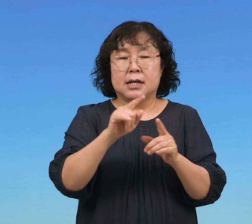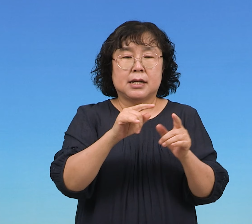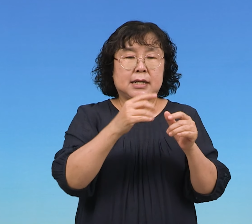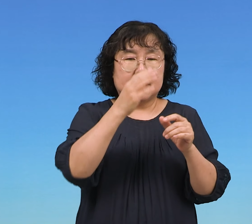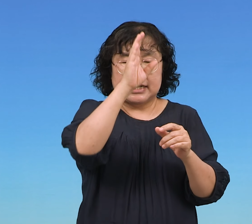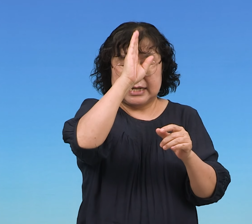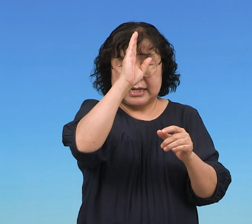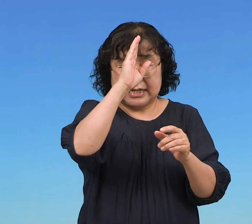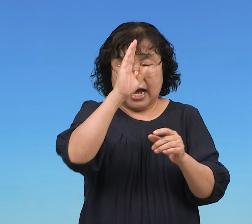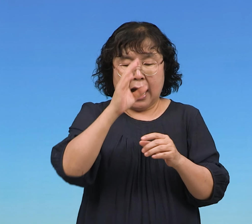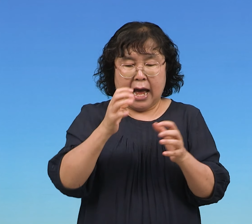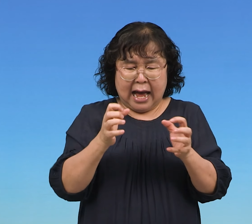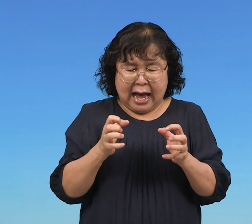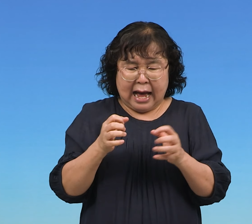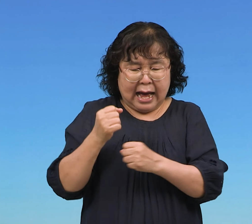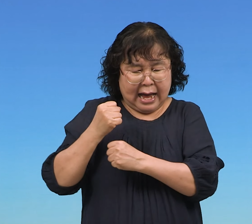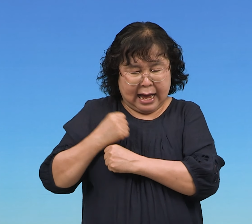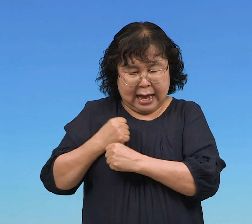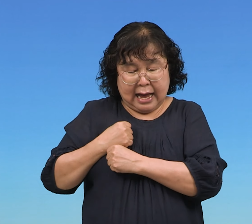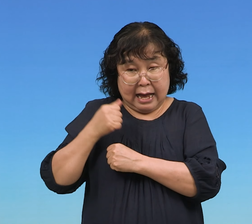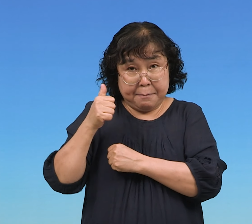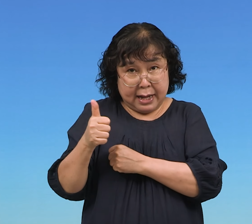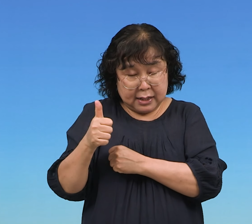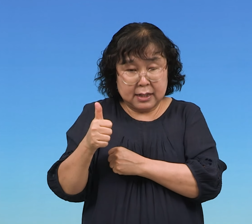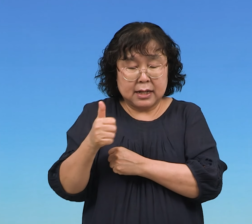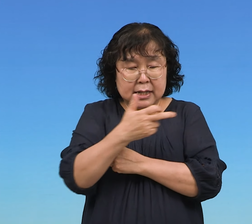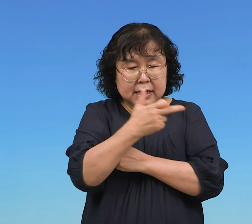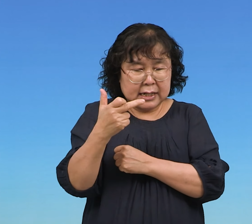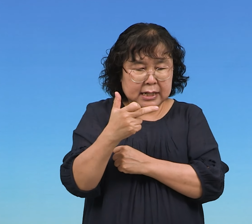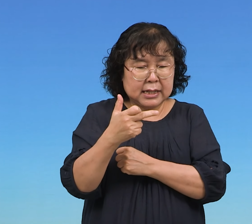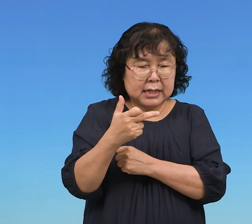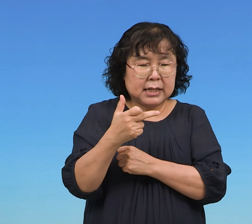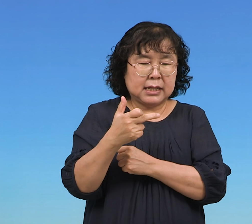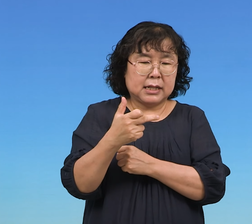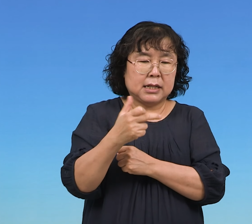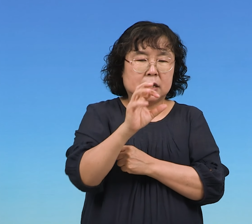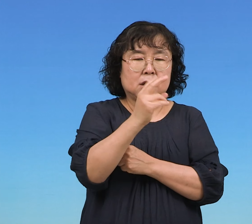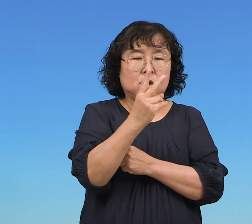큰 용사였지만 그러나 그는 나병 환자더라.